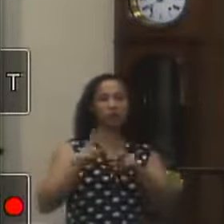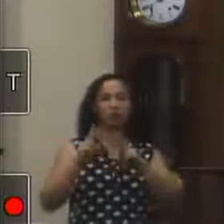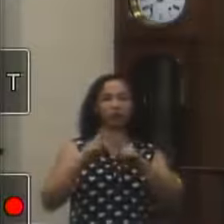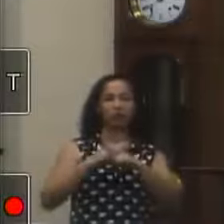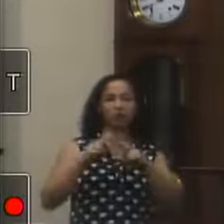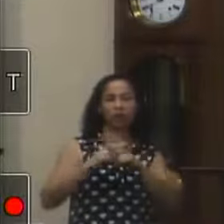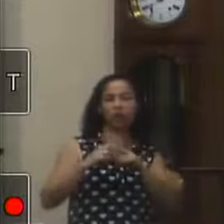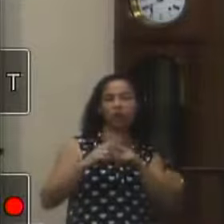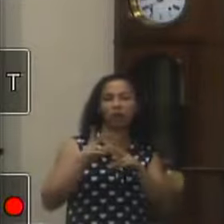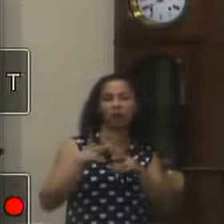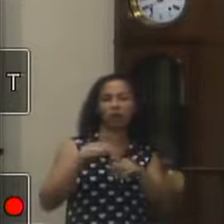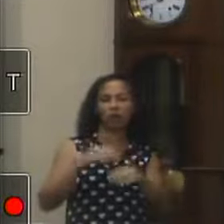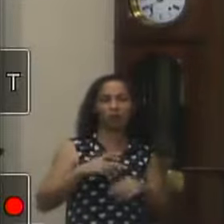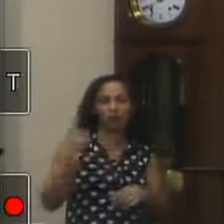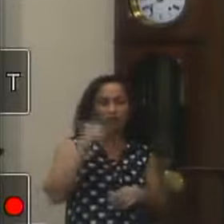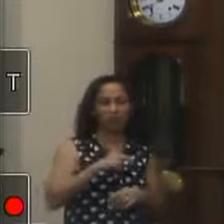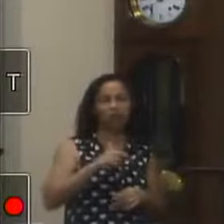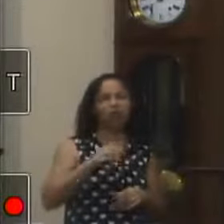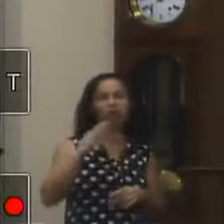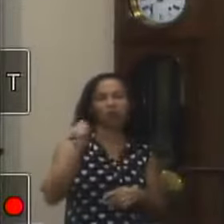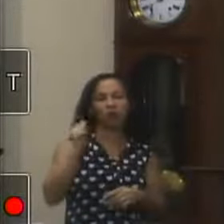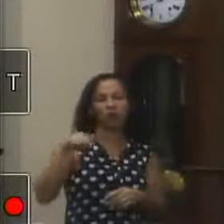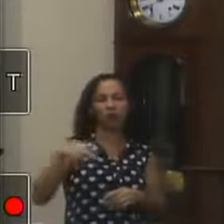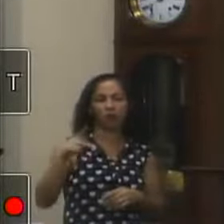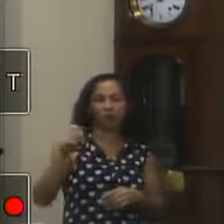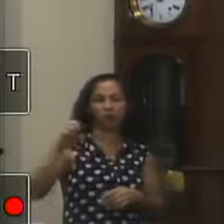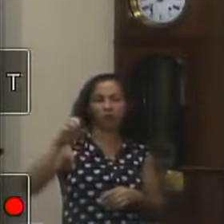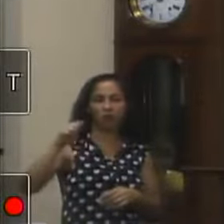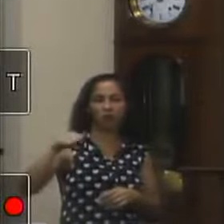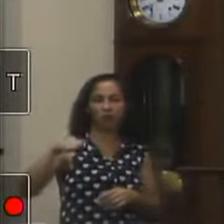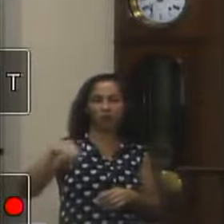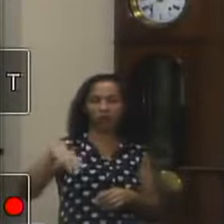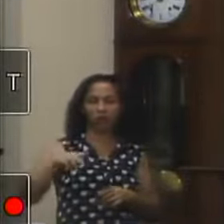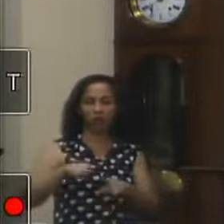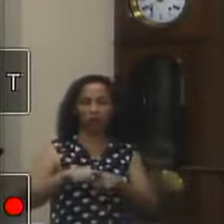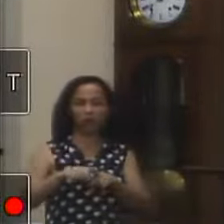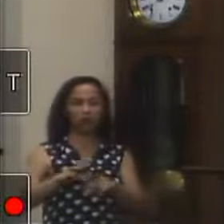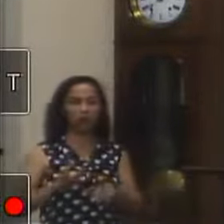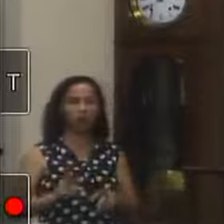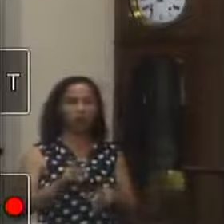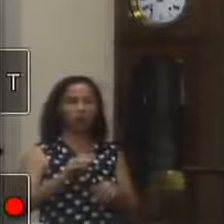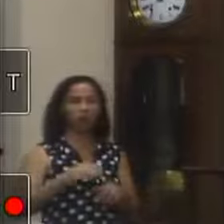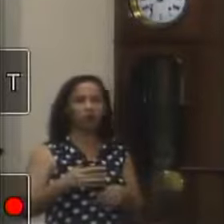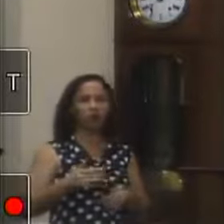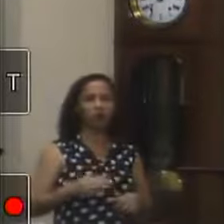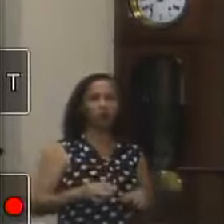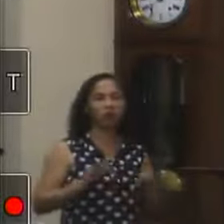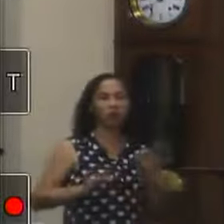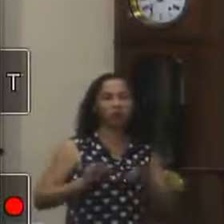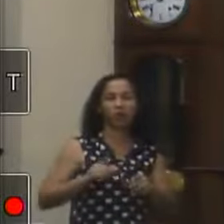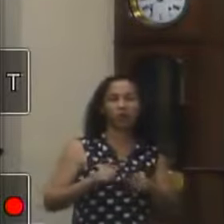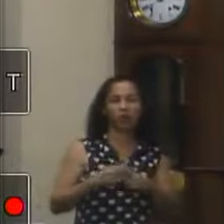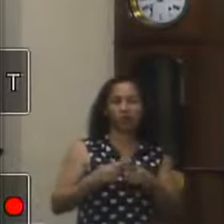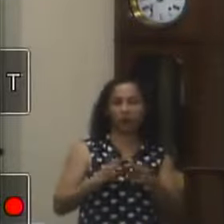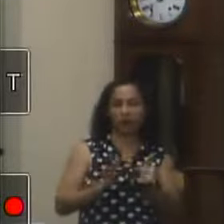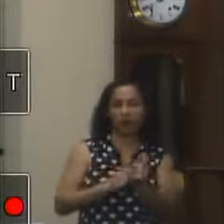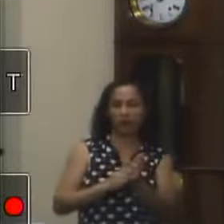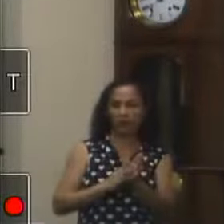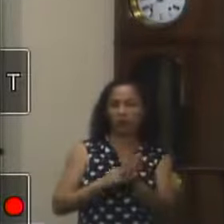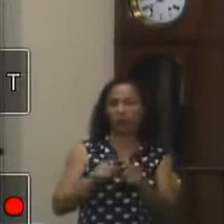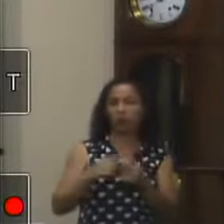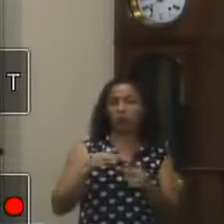um histórico de campeã, é uma menina super dedicada ao esporte, e é super justa essa moção de aplauso, não só